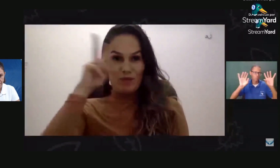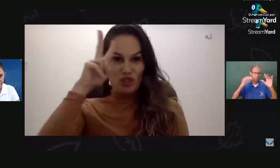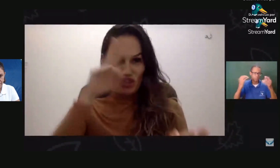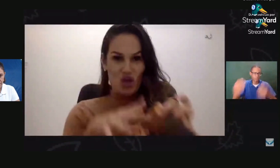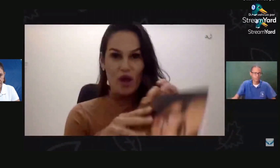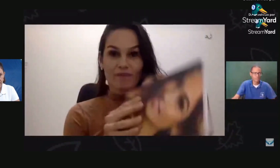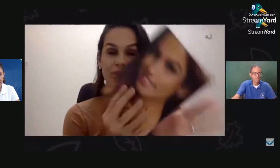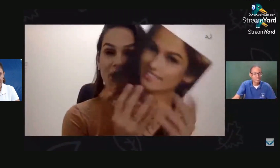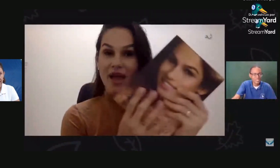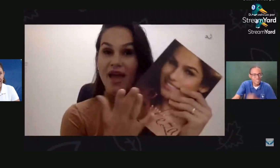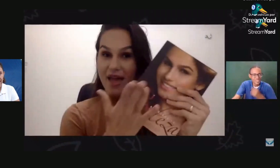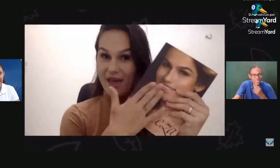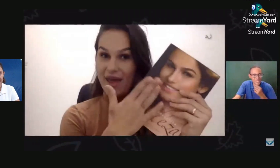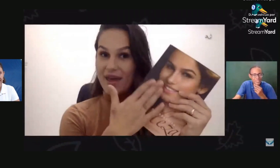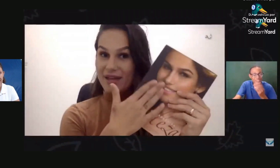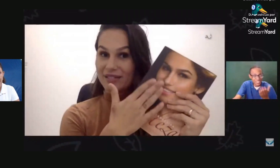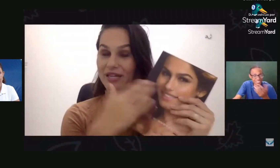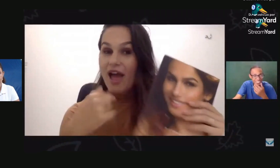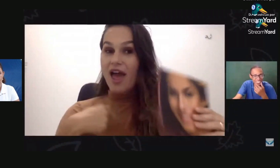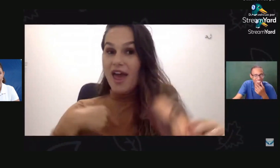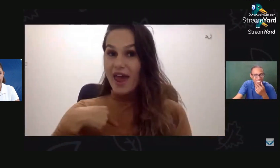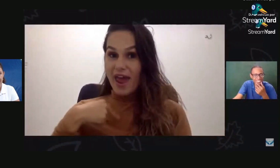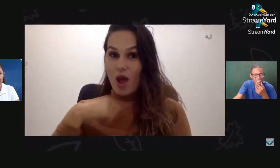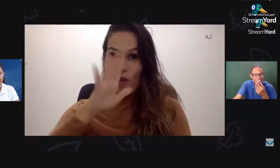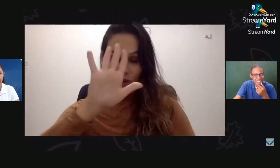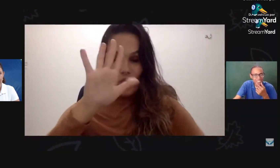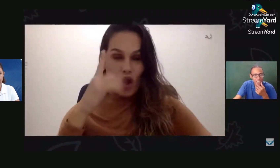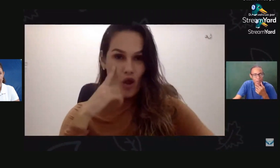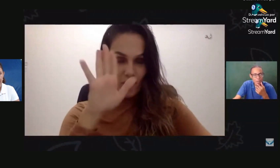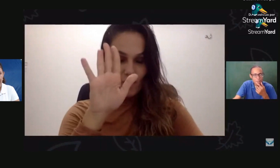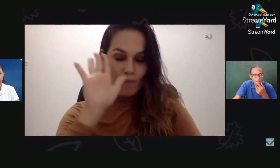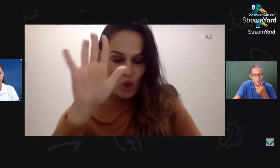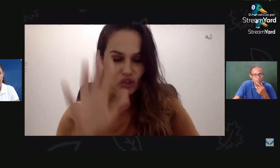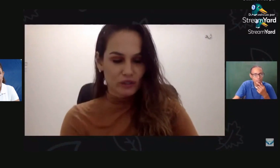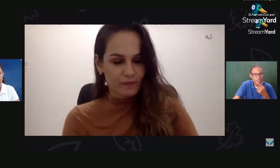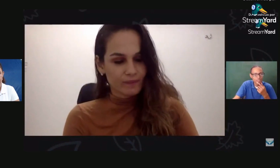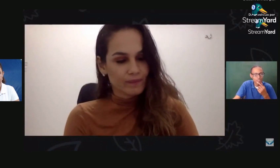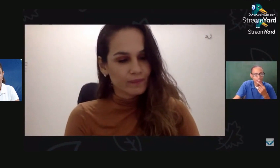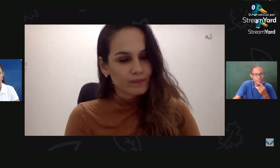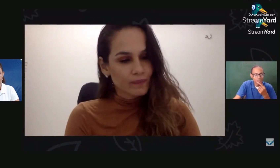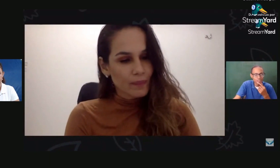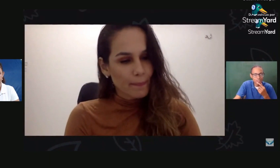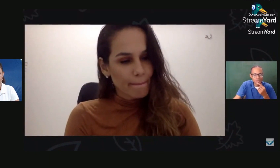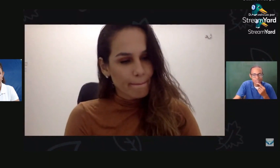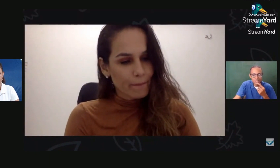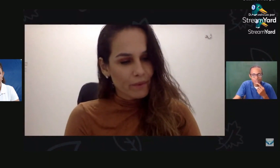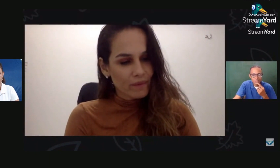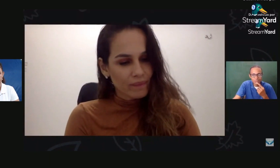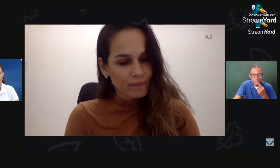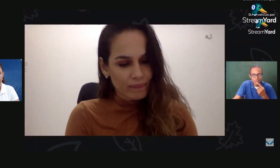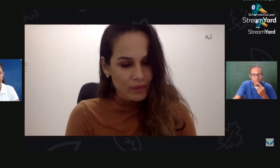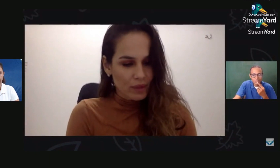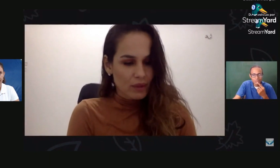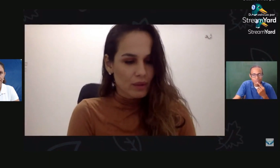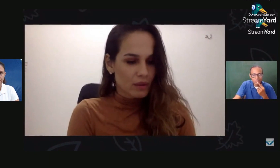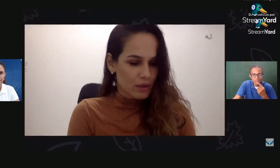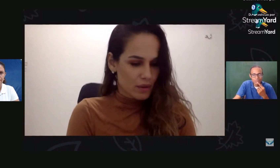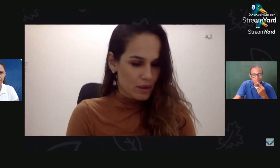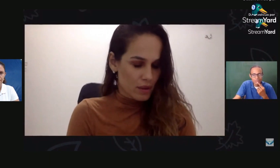nós. Aqui na minha história, nesse livro, eu vou mostrar para vocês.